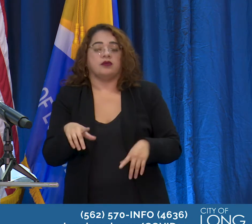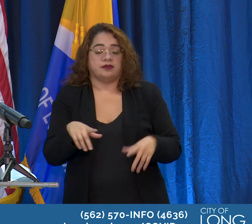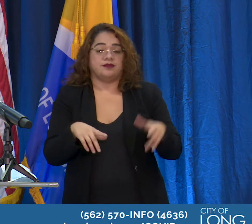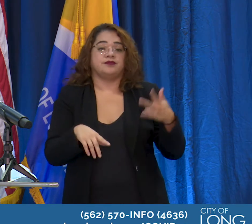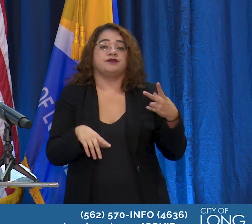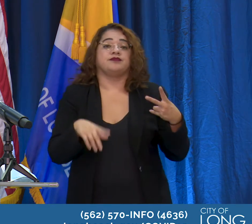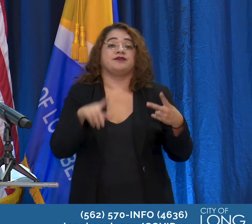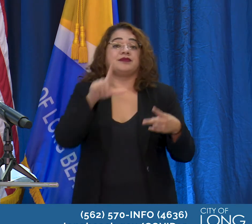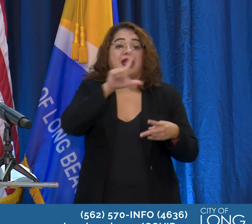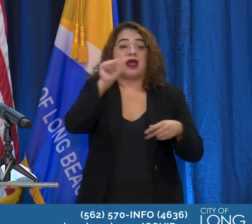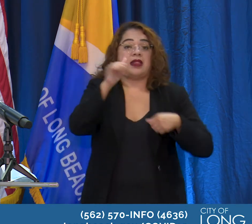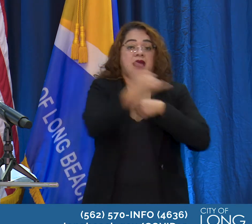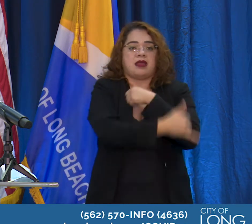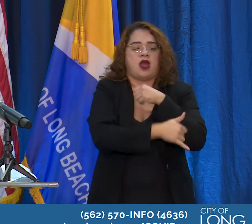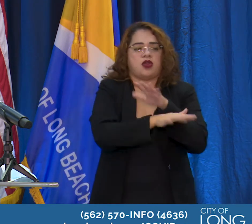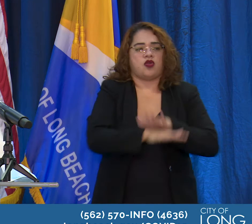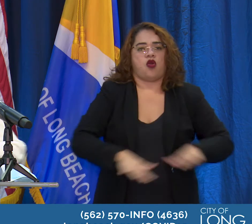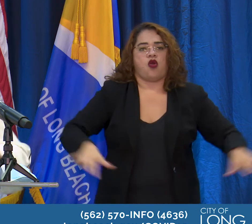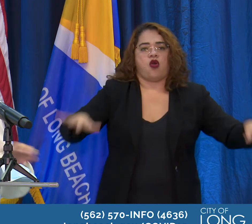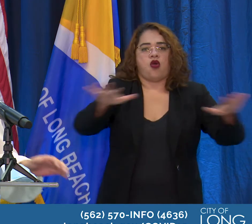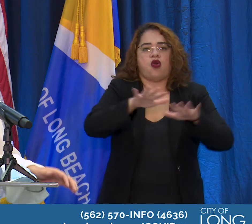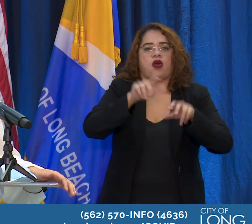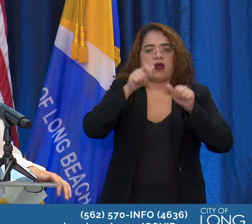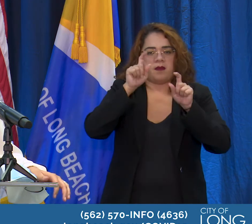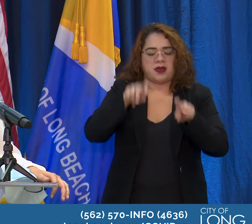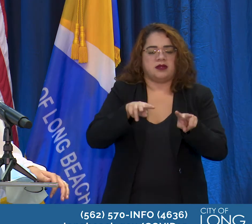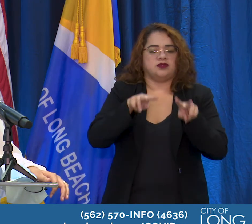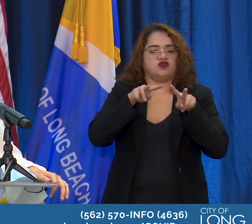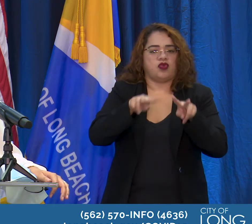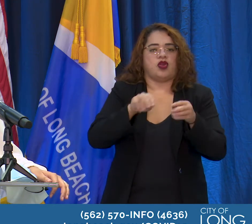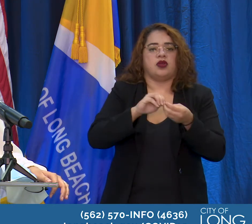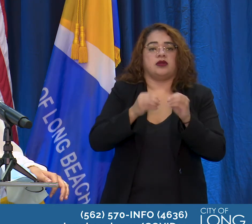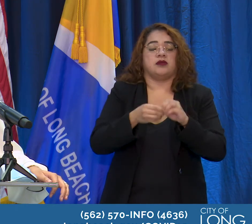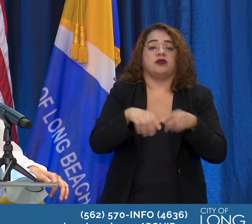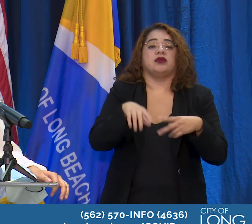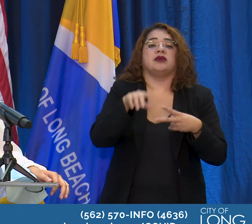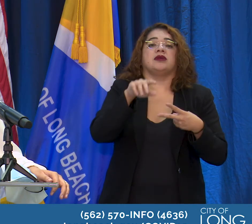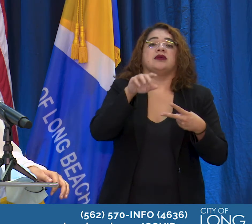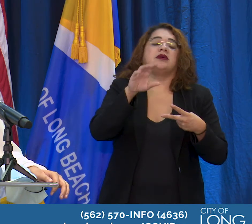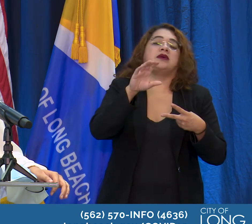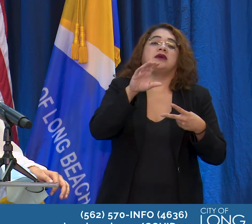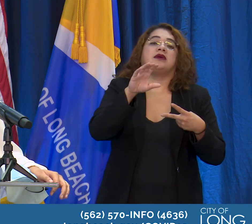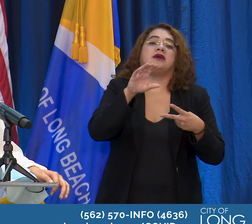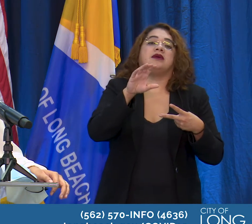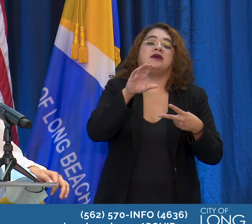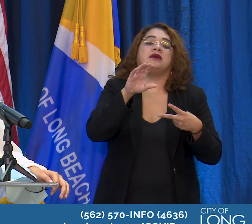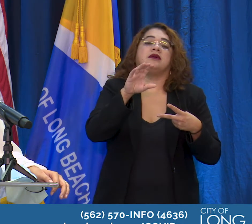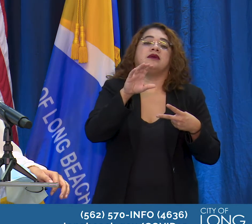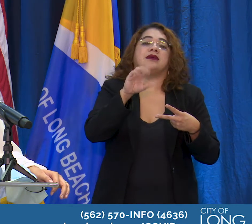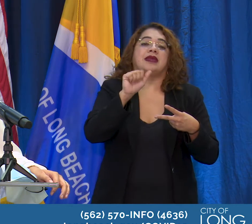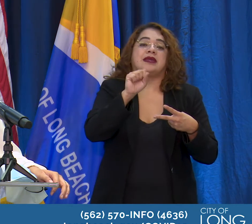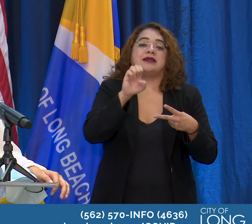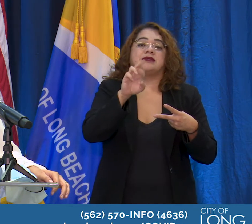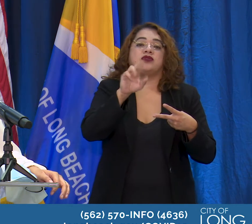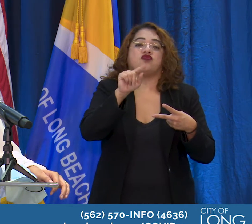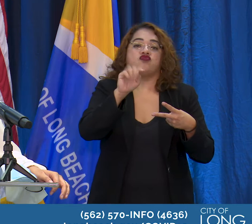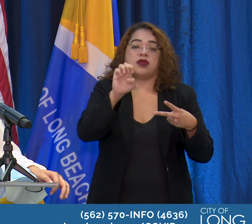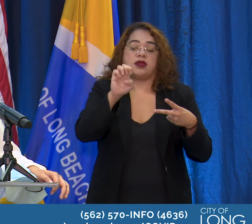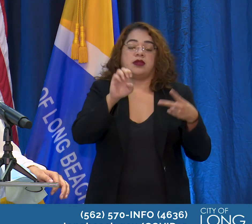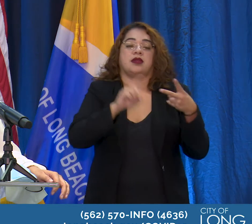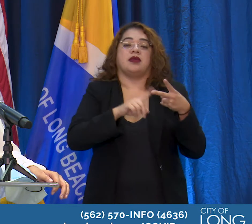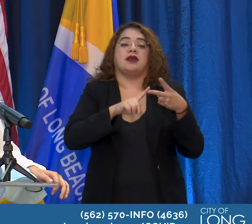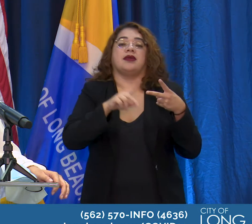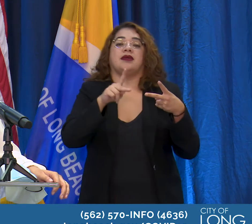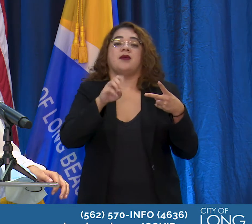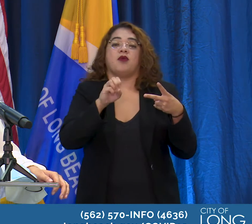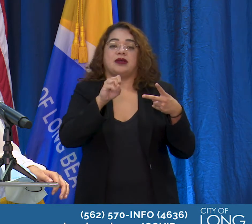dos criterios principales. El primero es la tasa de casos y el segundo es la tasa de positividad de